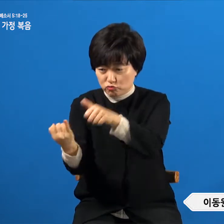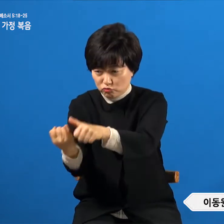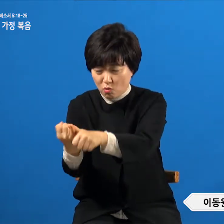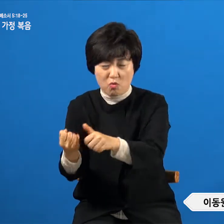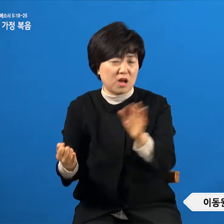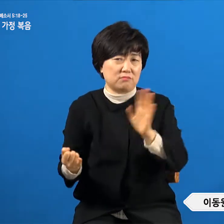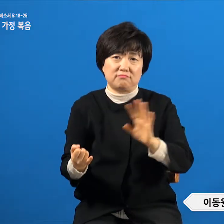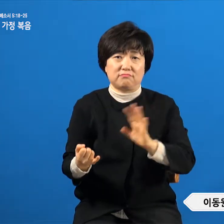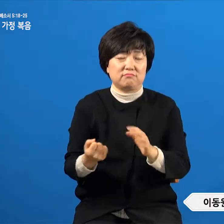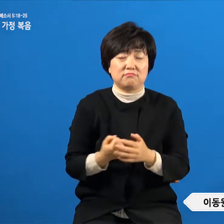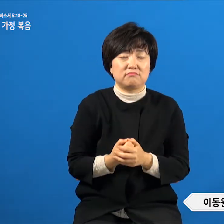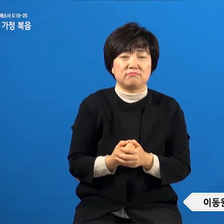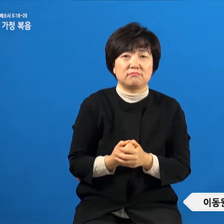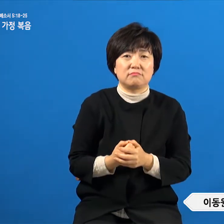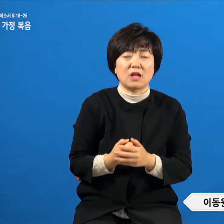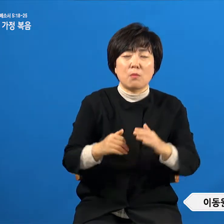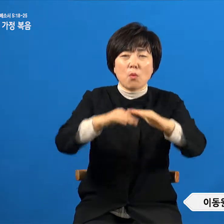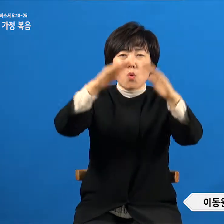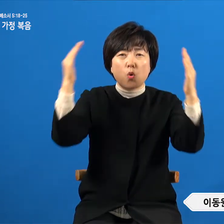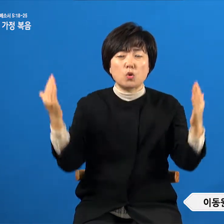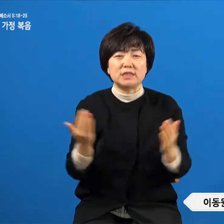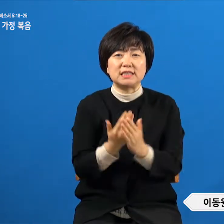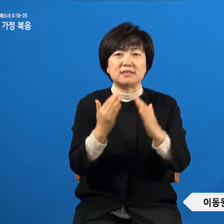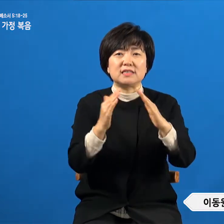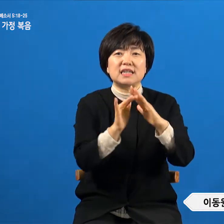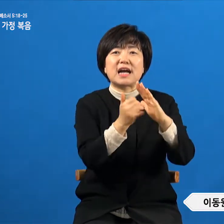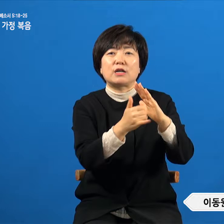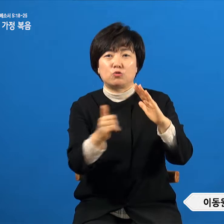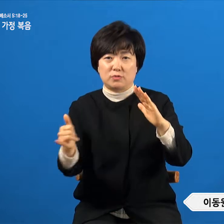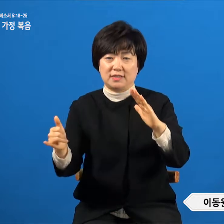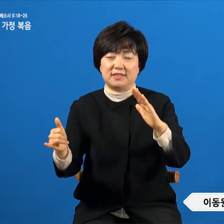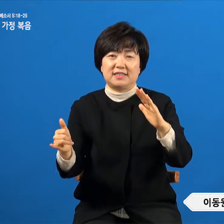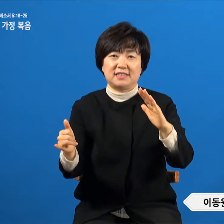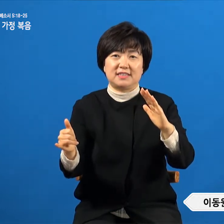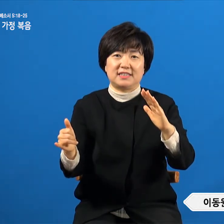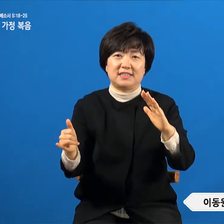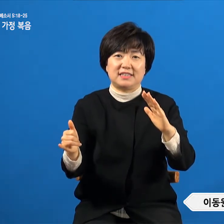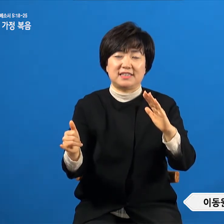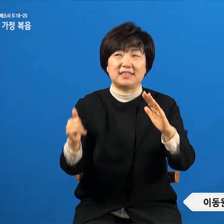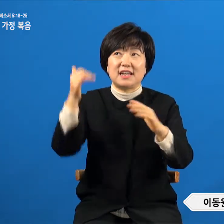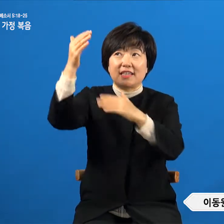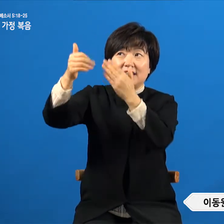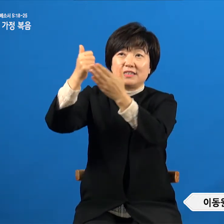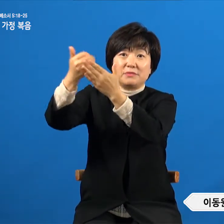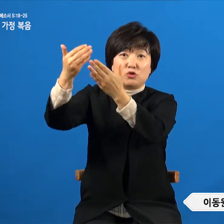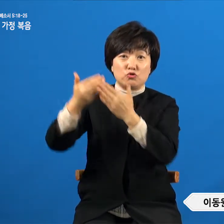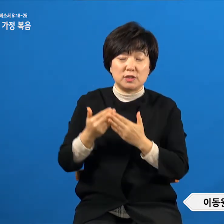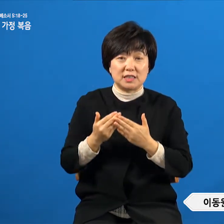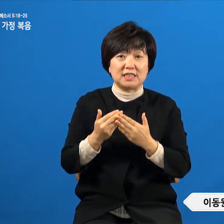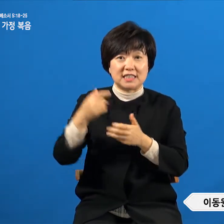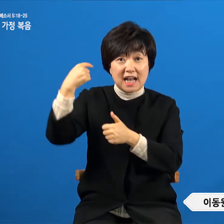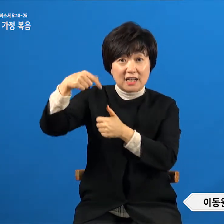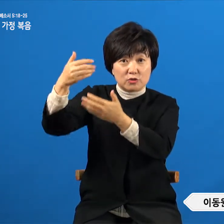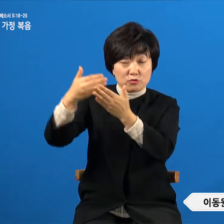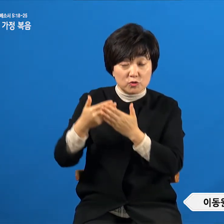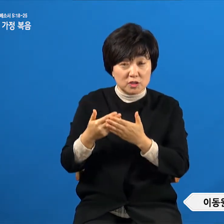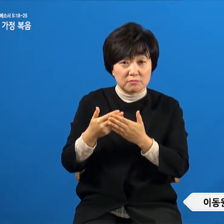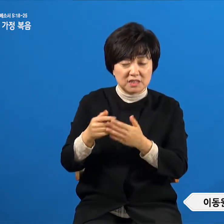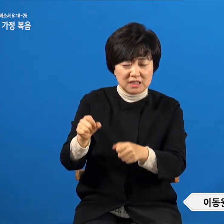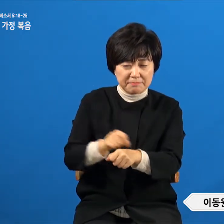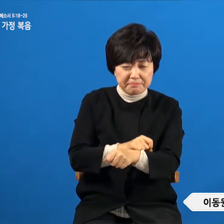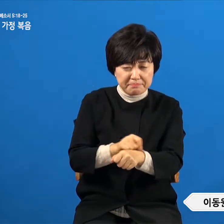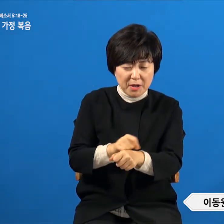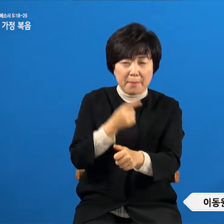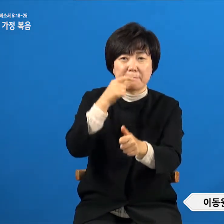주목해 보십시오. 이 모든 가정을 향한 구성원들에 대한 주님의 가르침은 매우 독특한